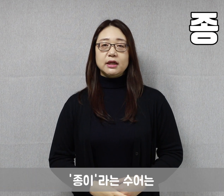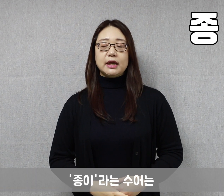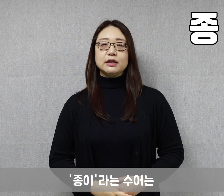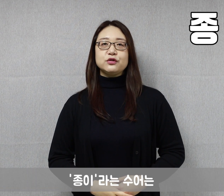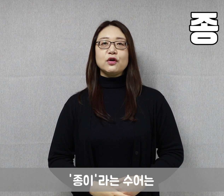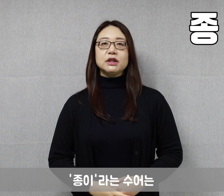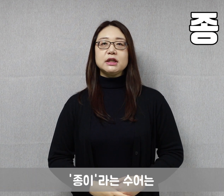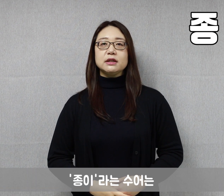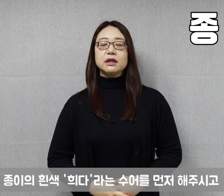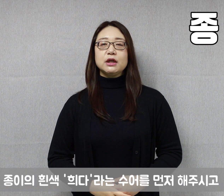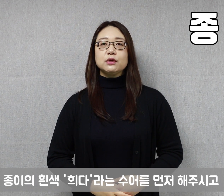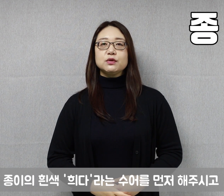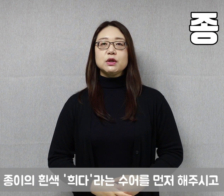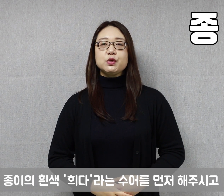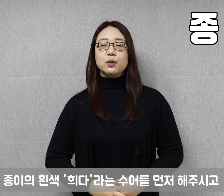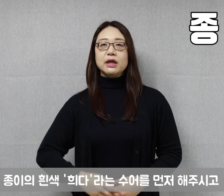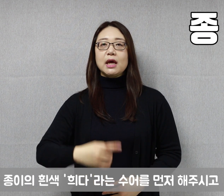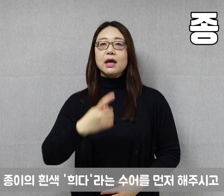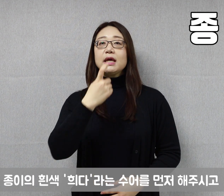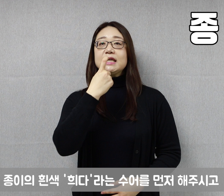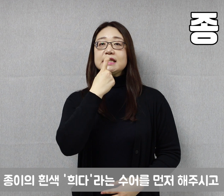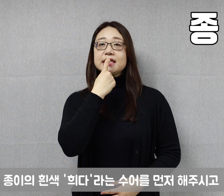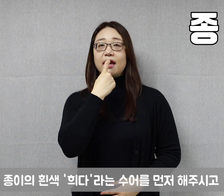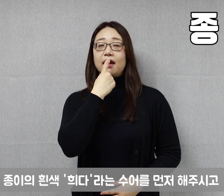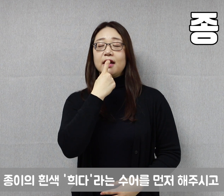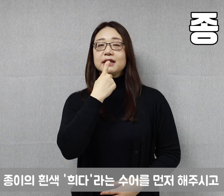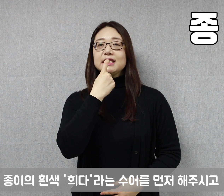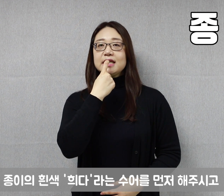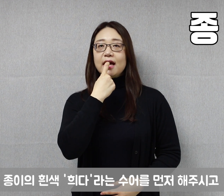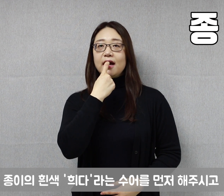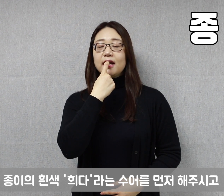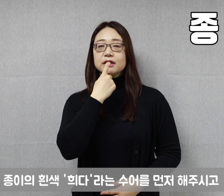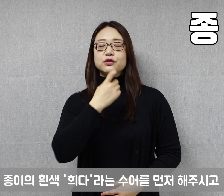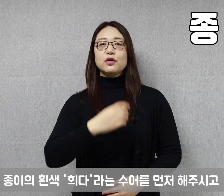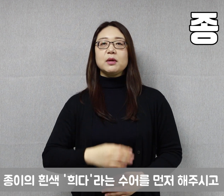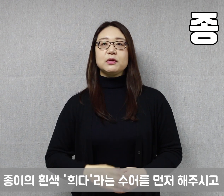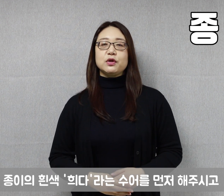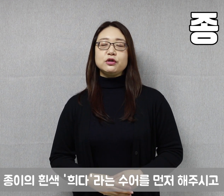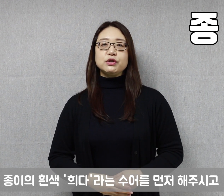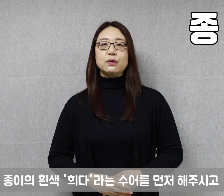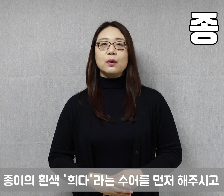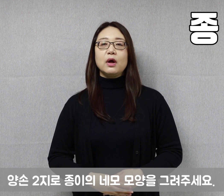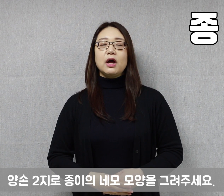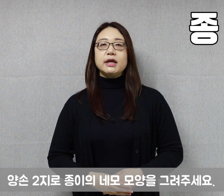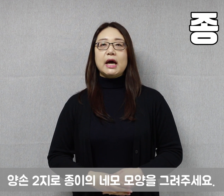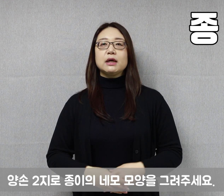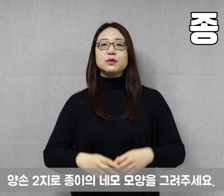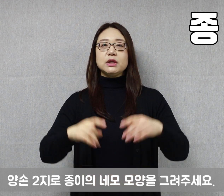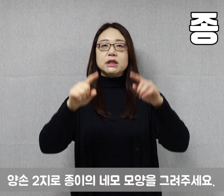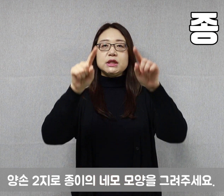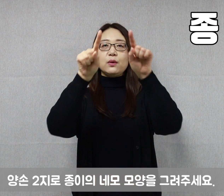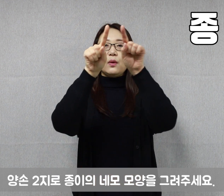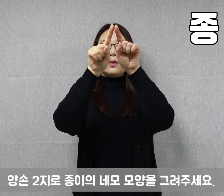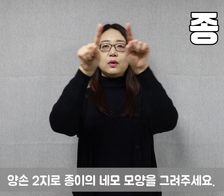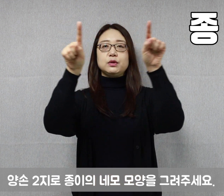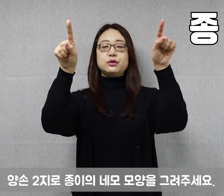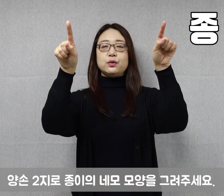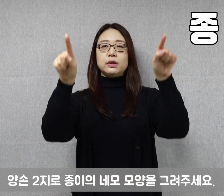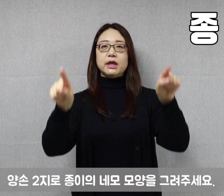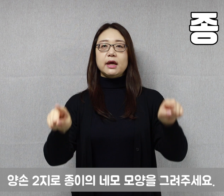종이라는 수어는 우선 종이의 흰색, 희다라는 수어를 먼저 해주시고 양손 이지로 종이의